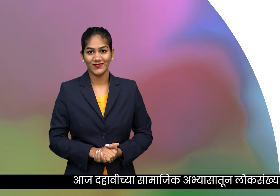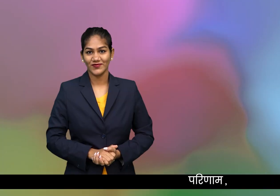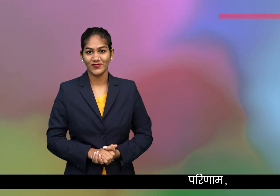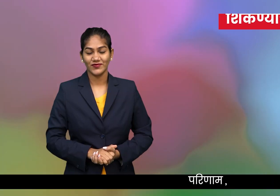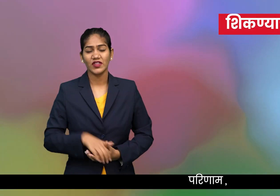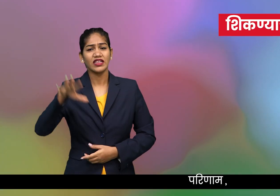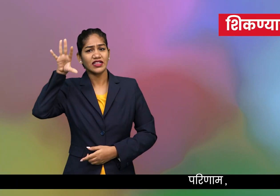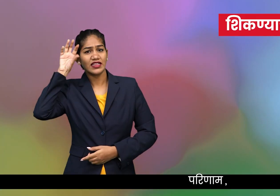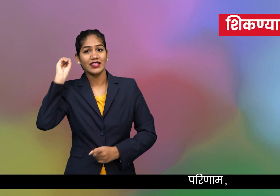परिणाम